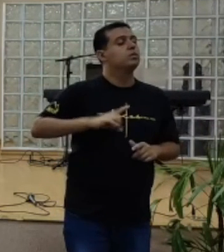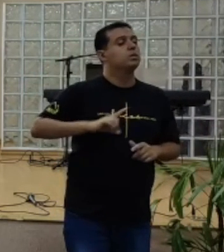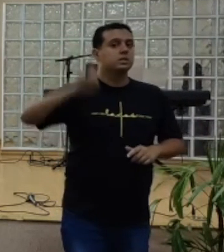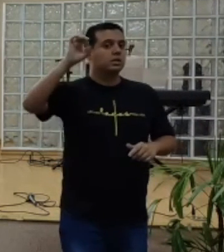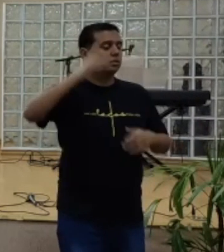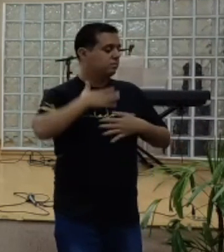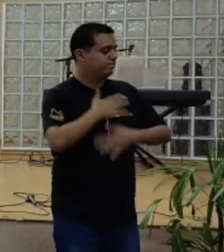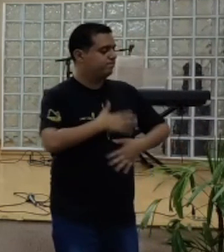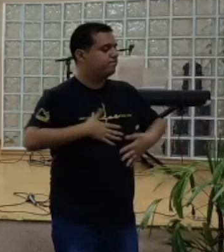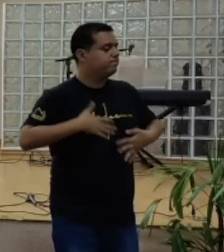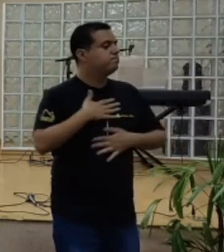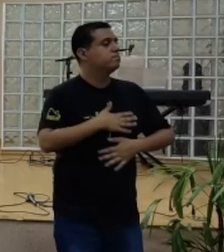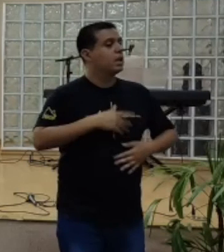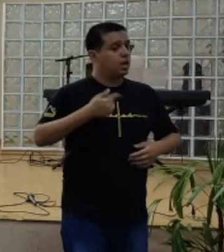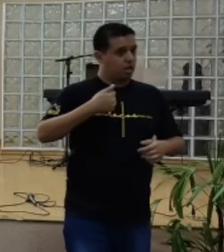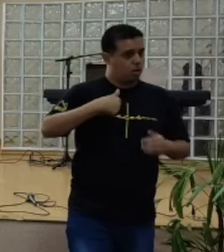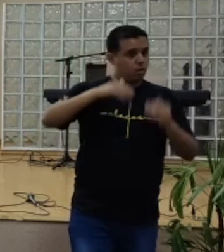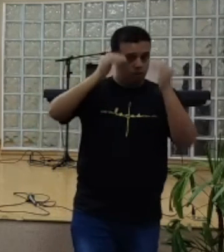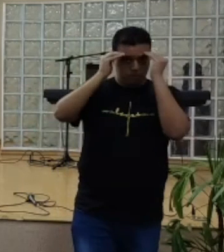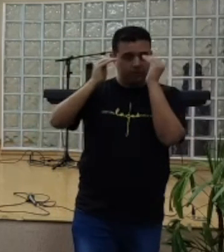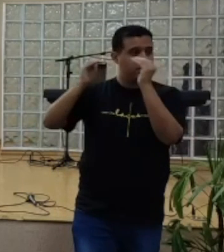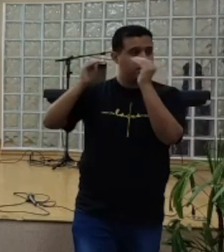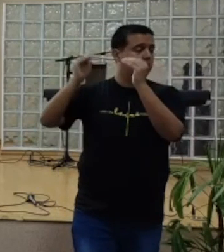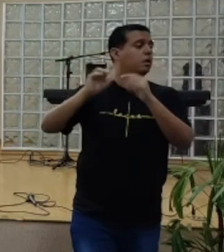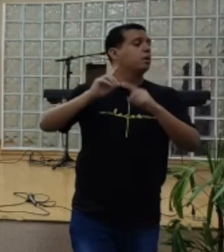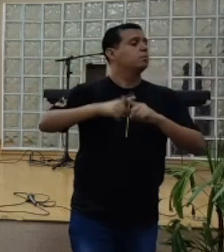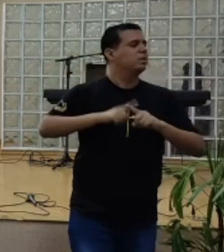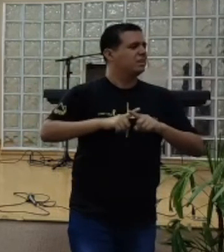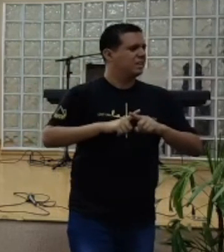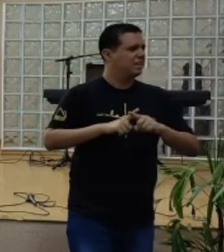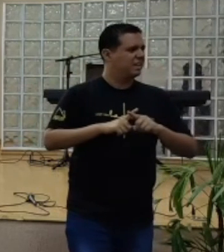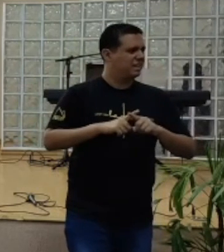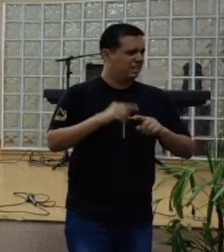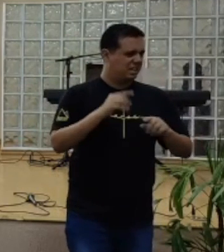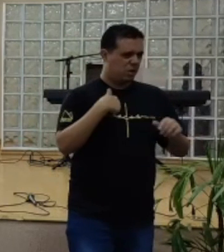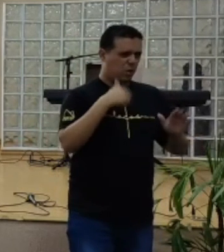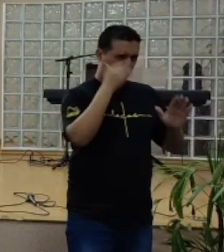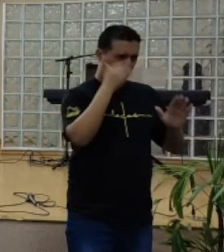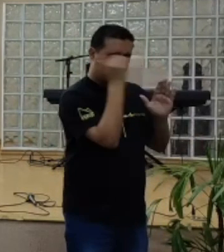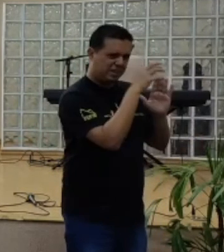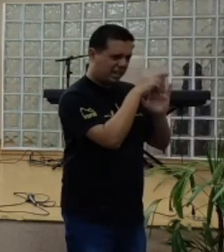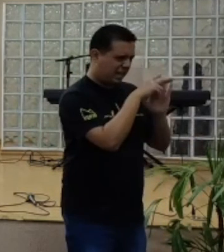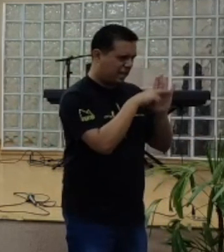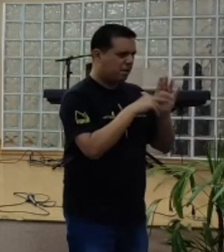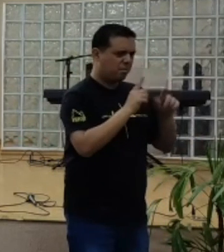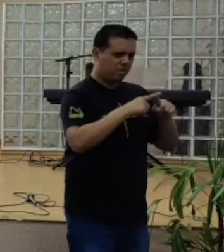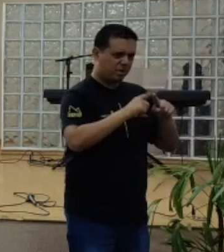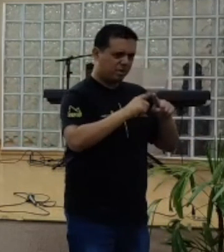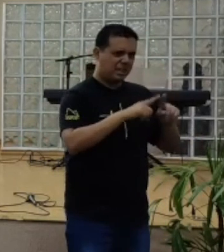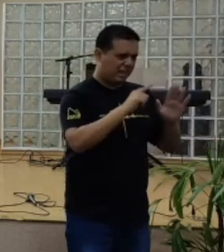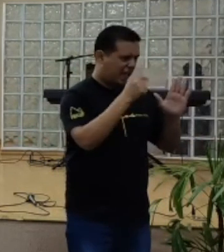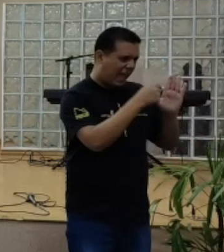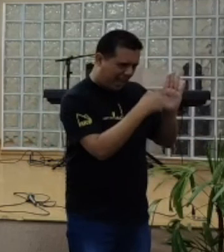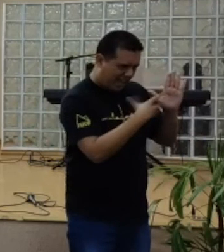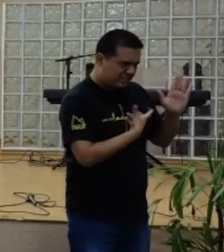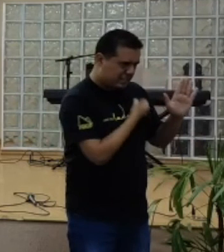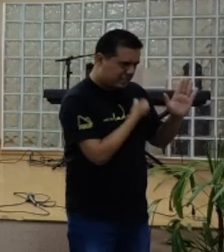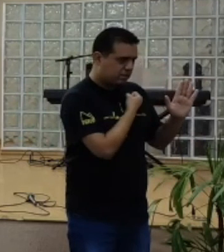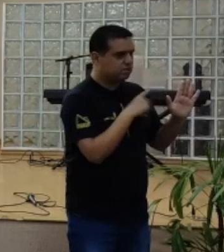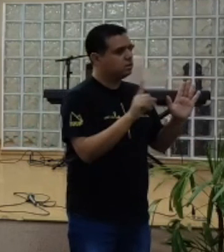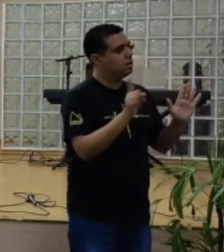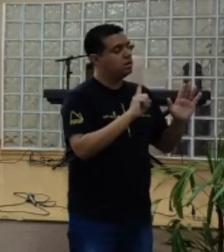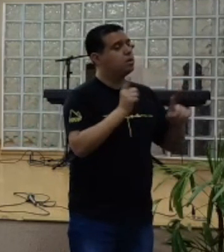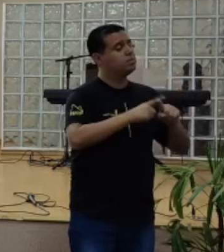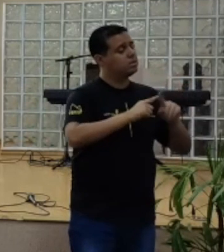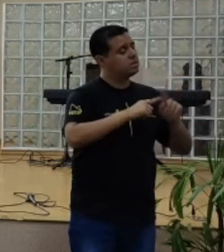eu obedeço, não porque elas podem me salvar, mas eu obedeço porque a lei é justa, boa e